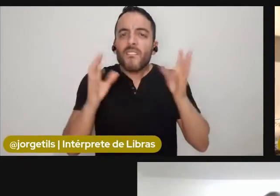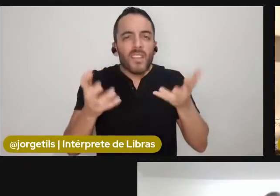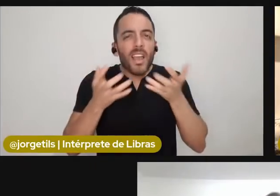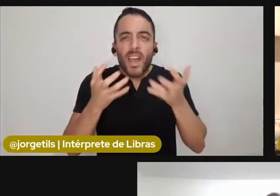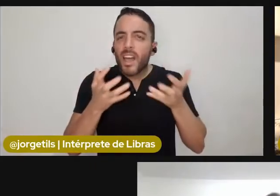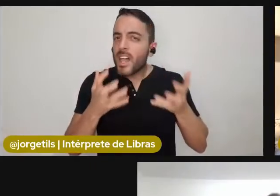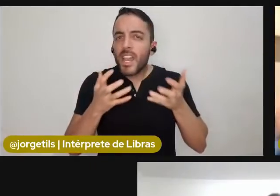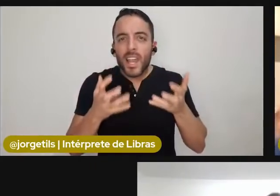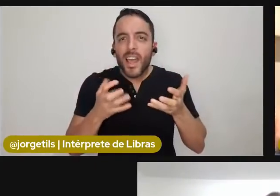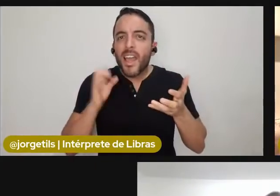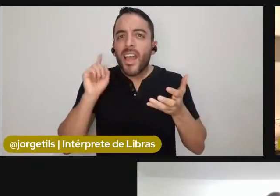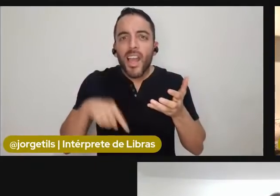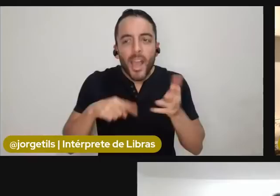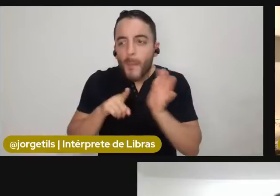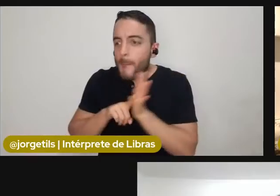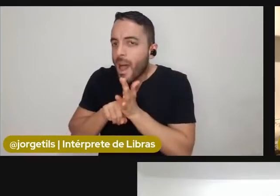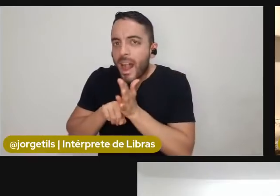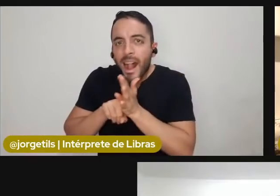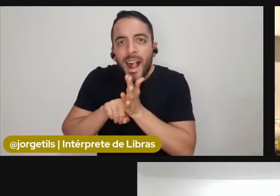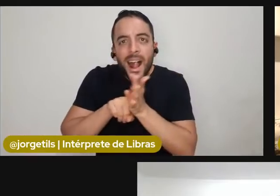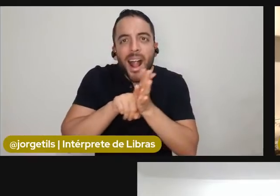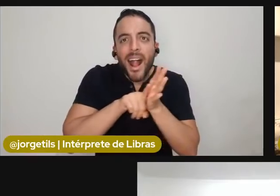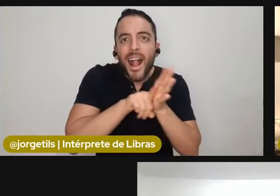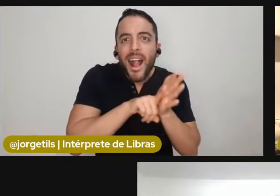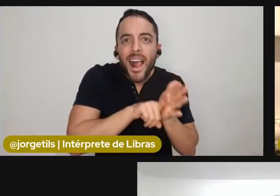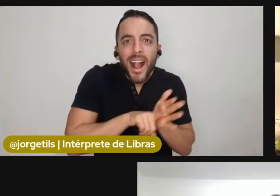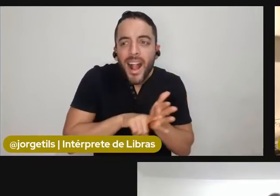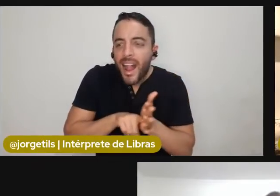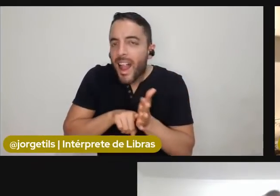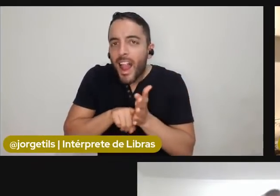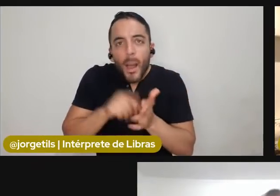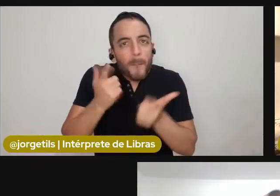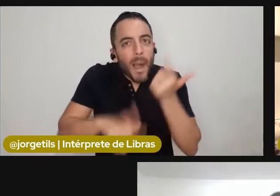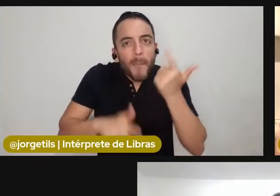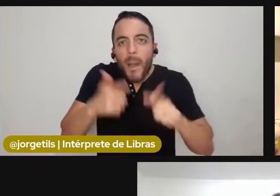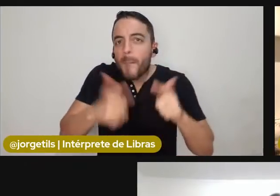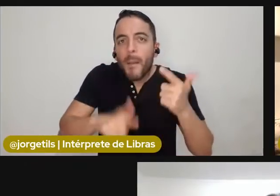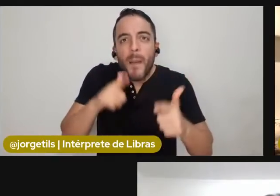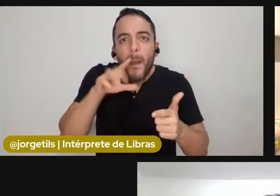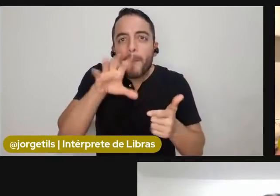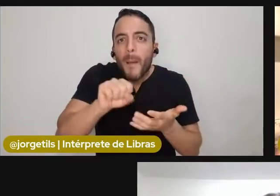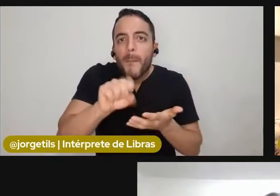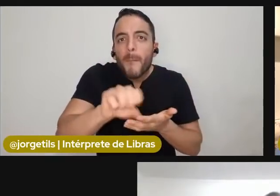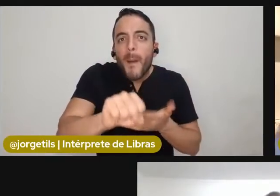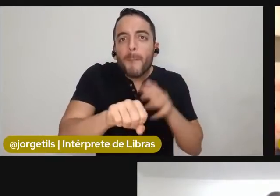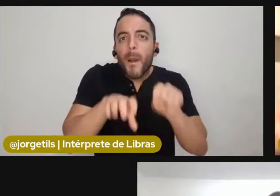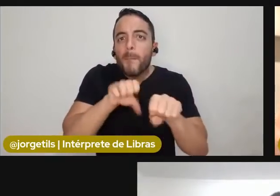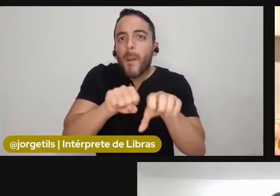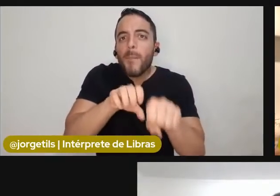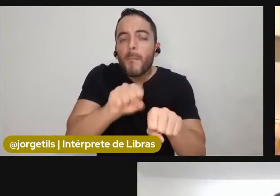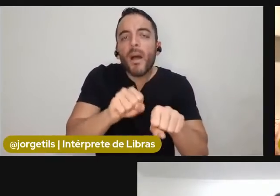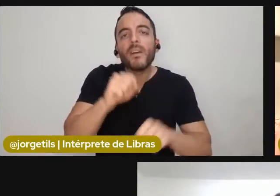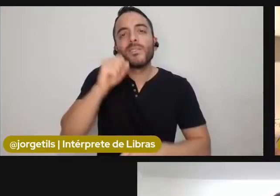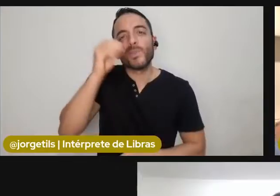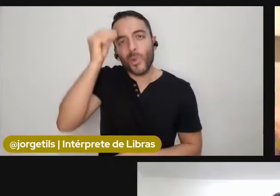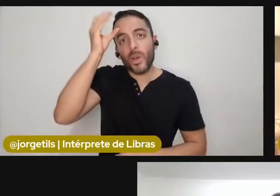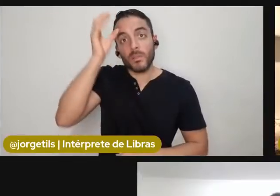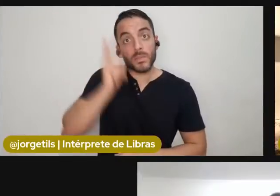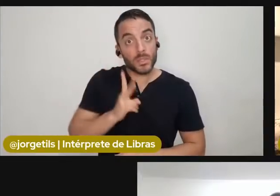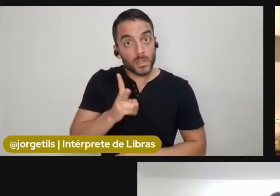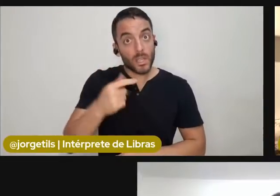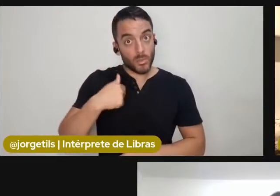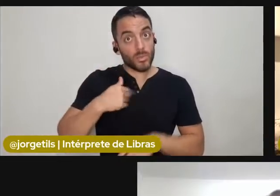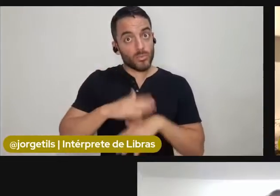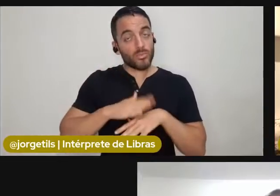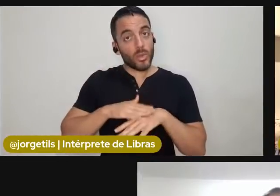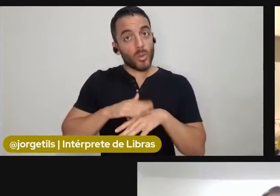nos abismos do conhecimento. Toda vez que nos jogamos no abismo do conhecer, na